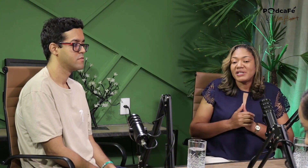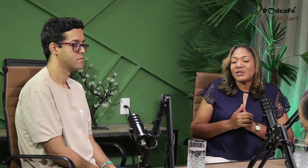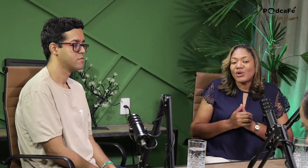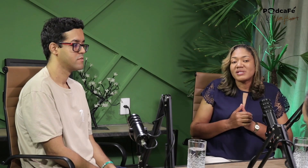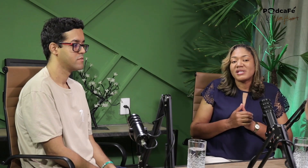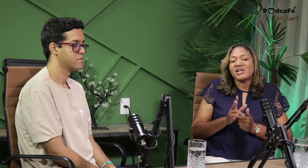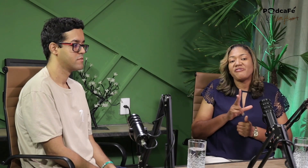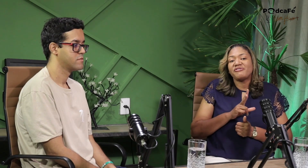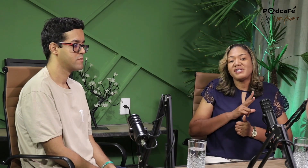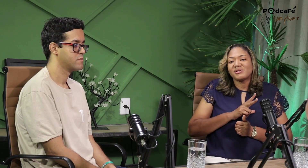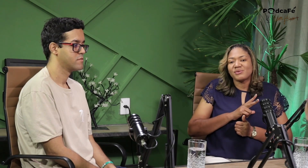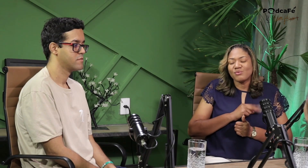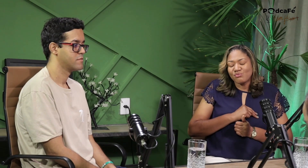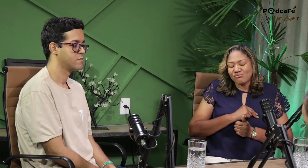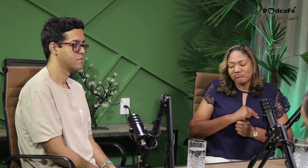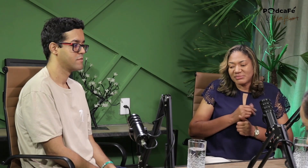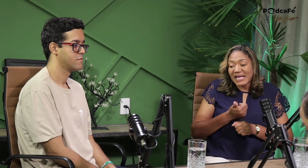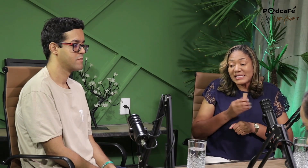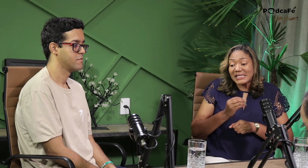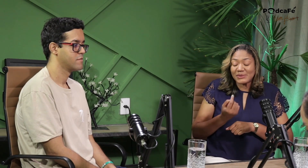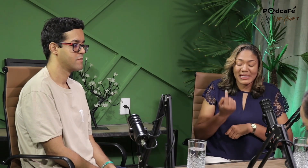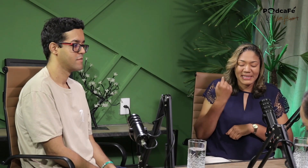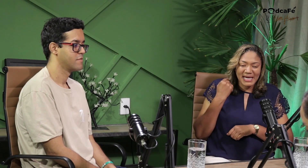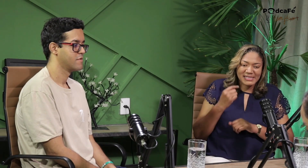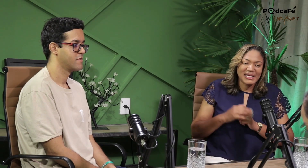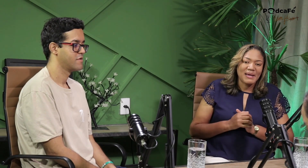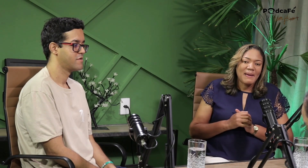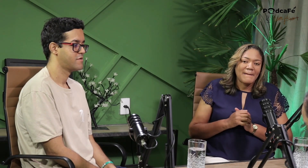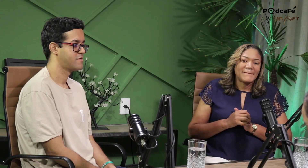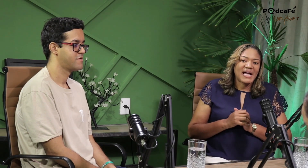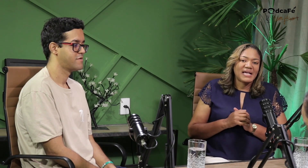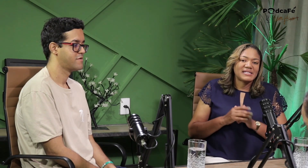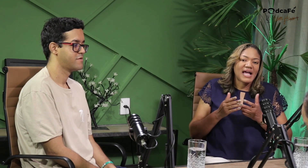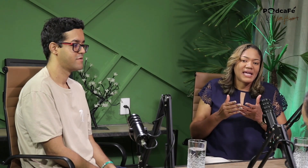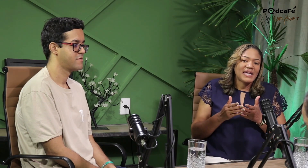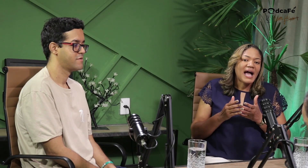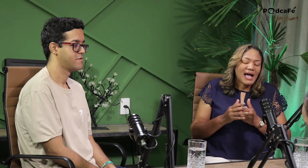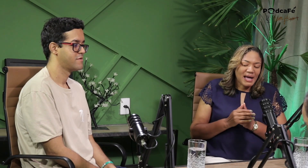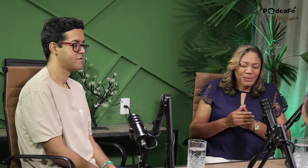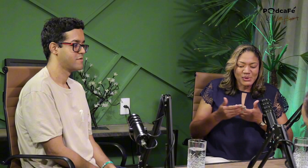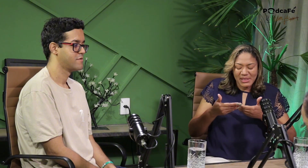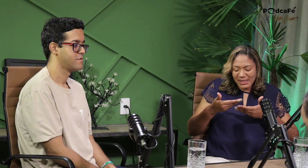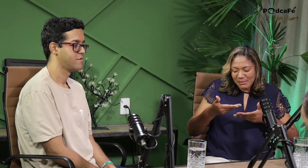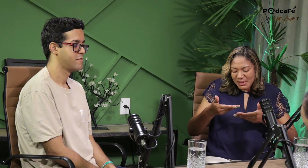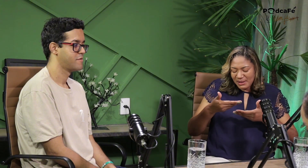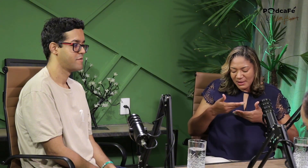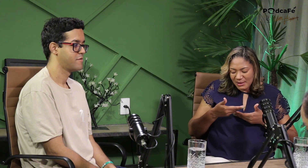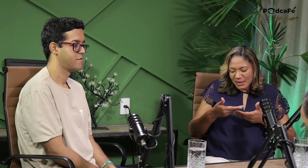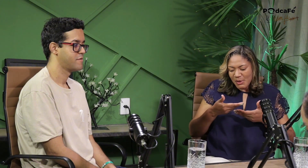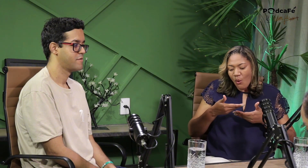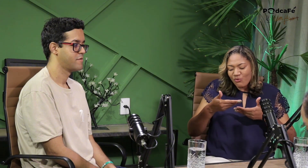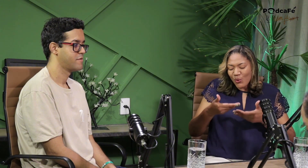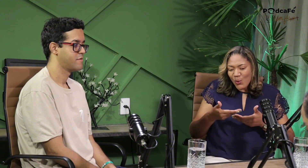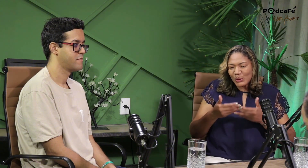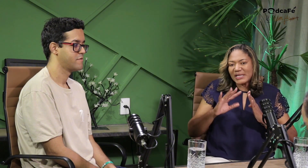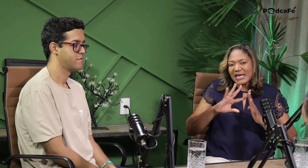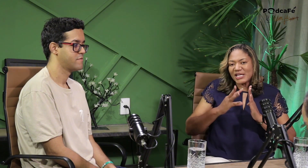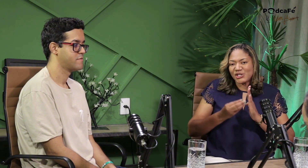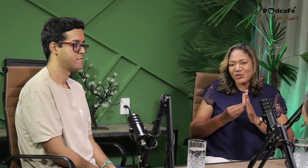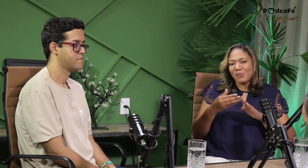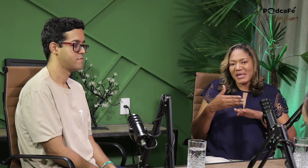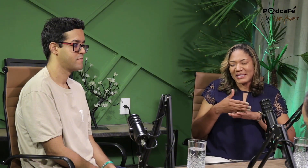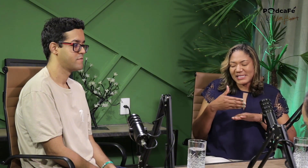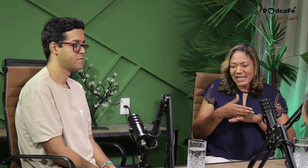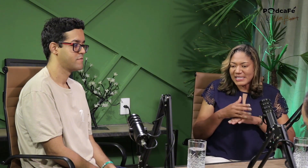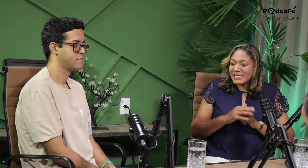susto, eu falei, nossa, já fiz 10 anos atrás. Mas aí a moça, né, que me convocou da